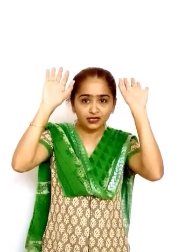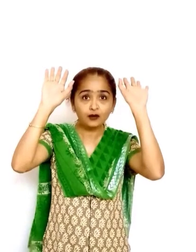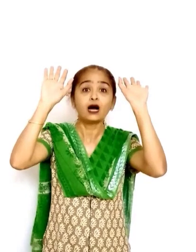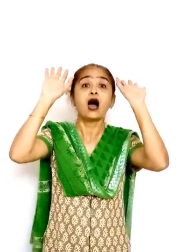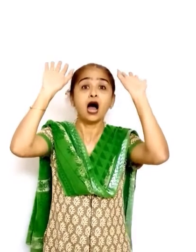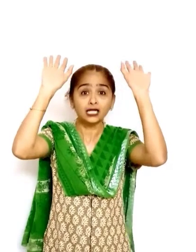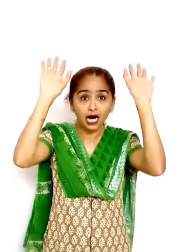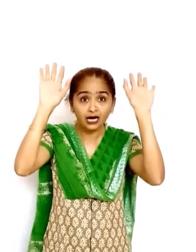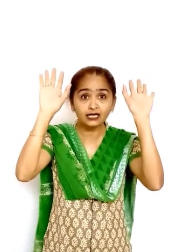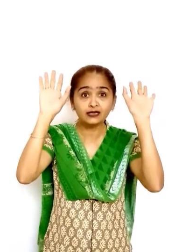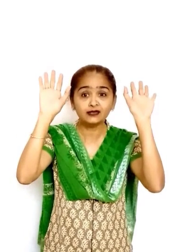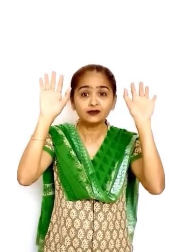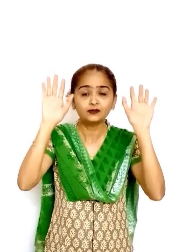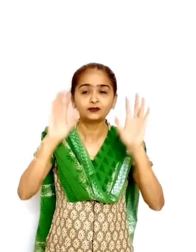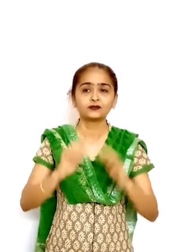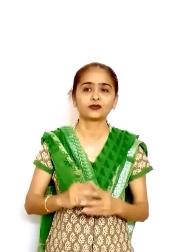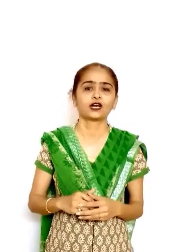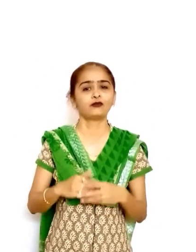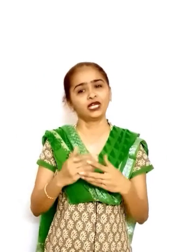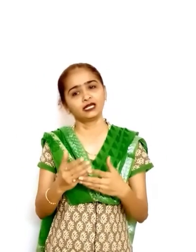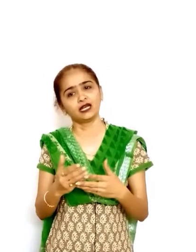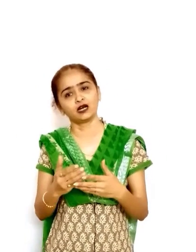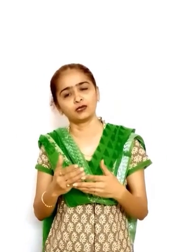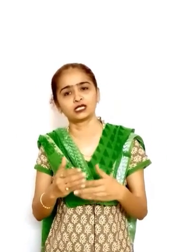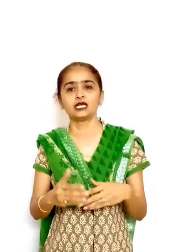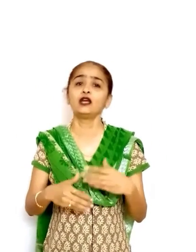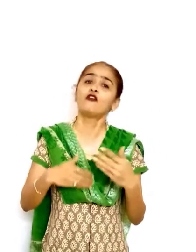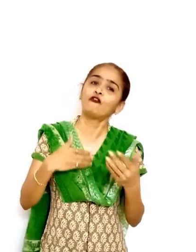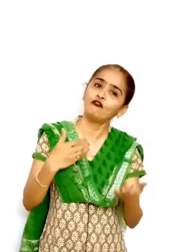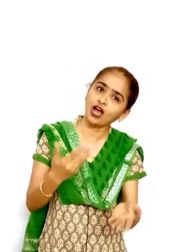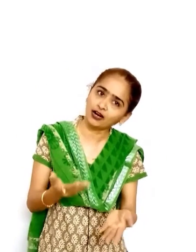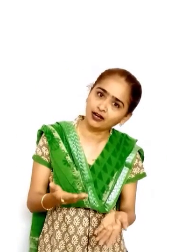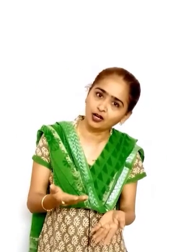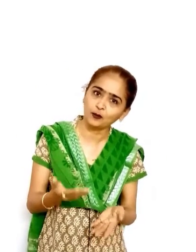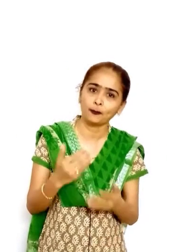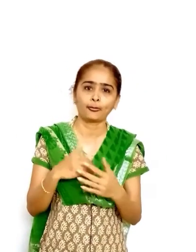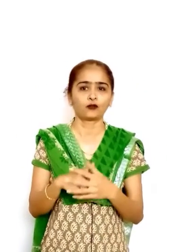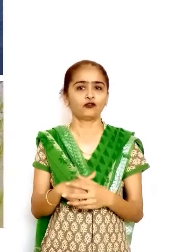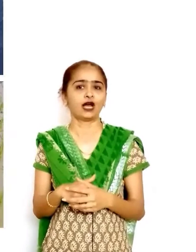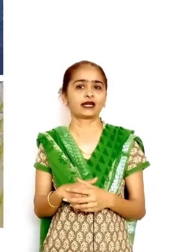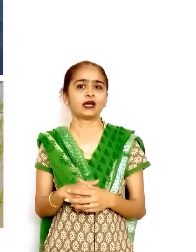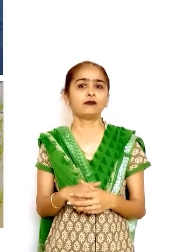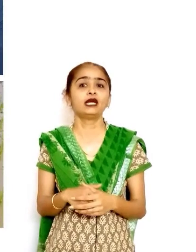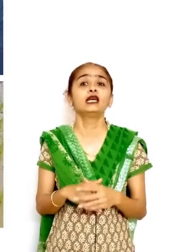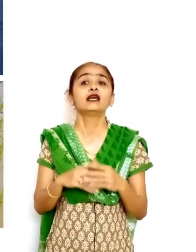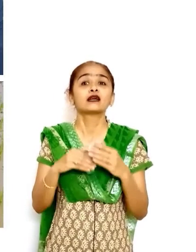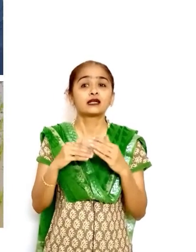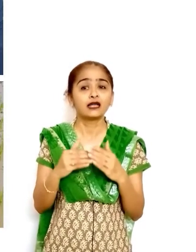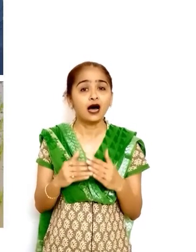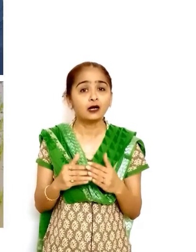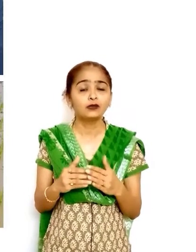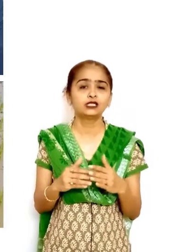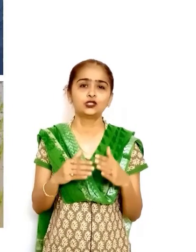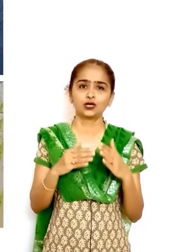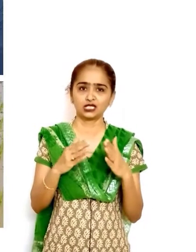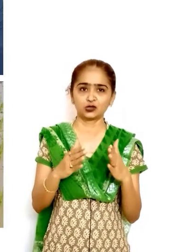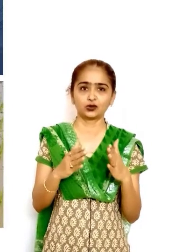मतलब आधारित। अब देखते हैं हम इसकी व्याख्या। तो व्याख्या में कतारबद्ध जो हंस होते